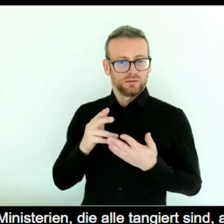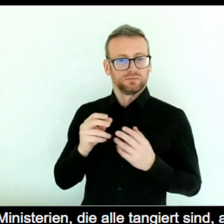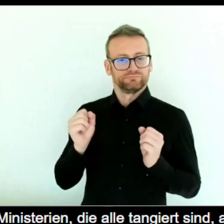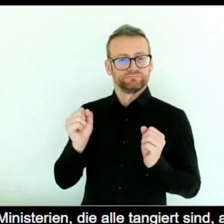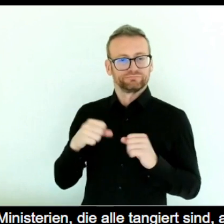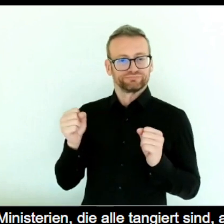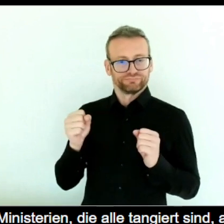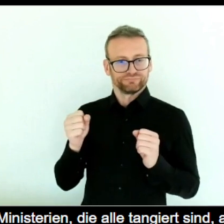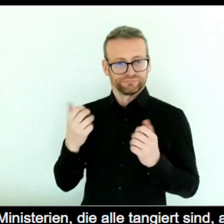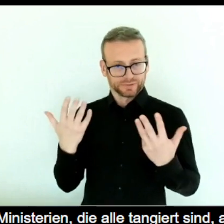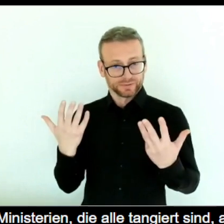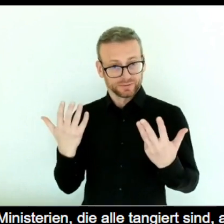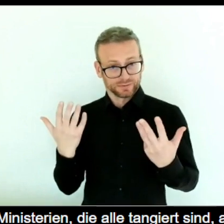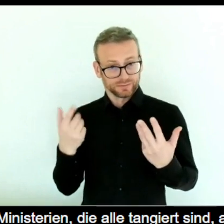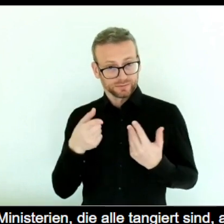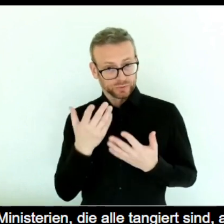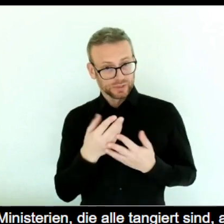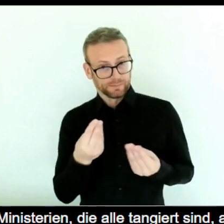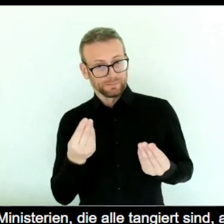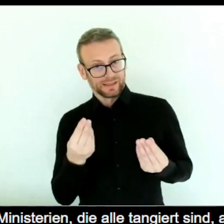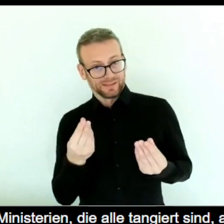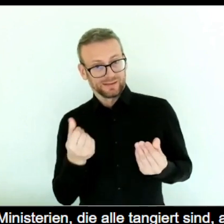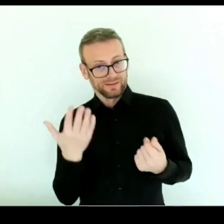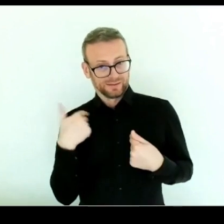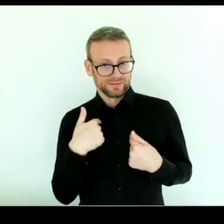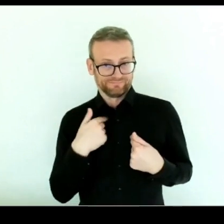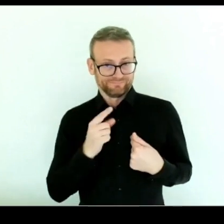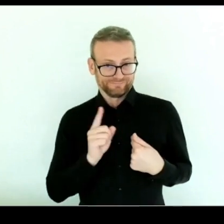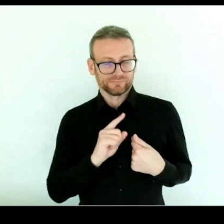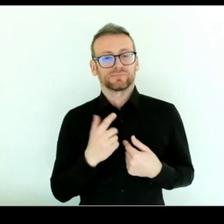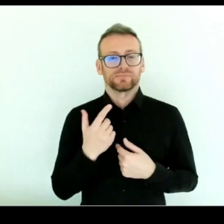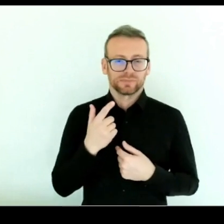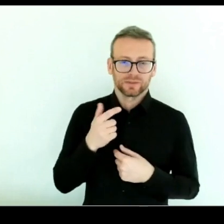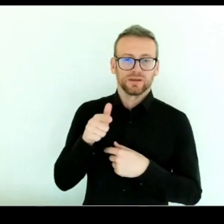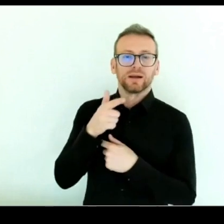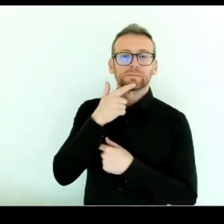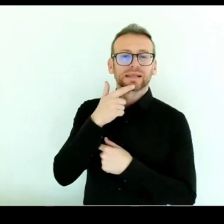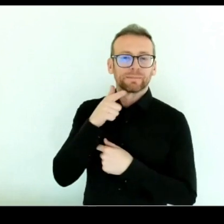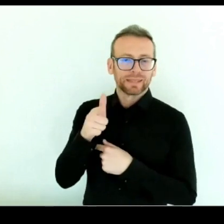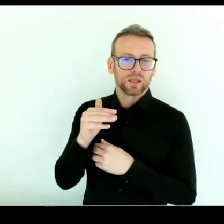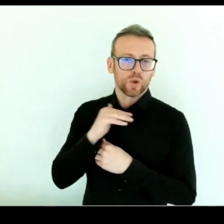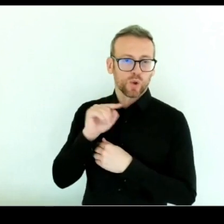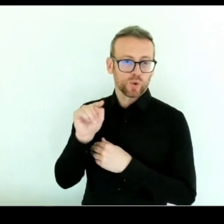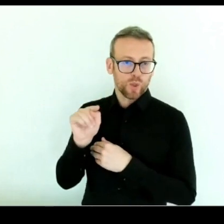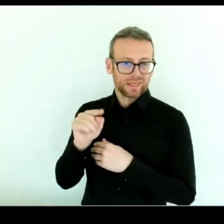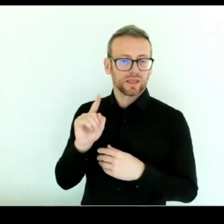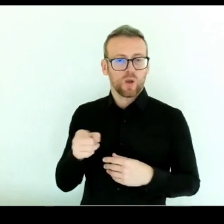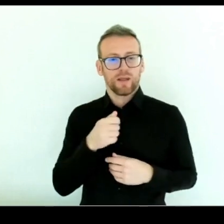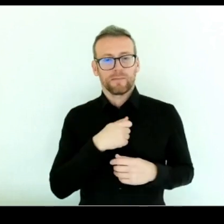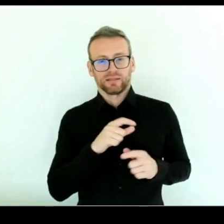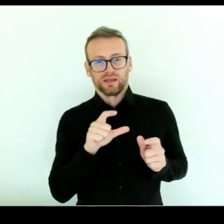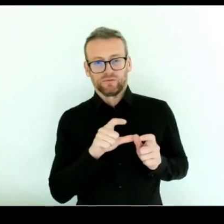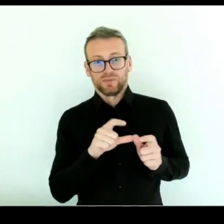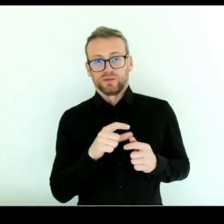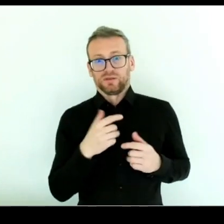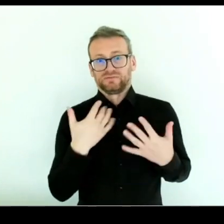der Wille da ist, ist der 1. Mai realistisch. Ich habe damals immer gesagt, 1. April. Auch das hätten wir für realistisch gehalten. Jetzt verzögert sich das mit